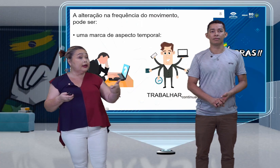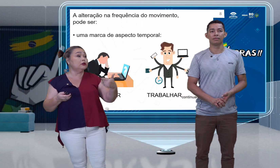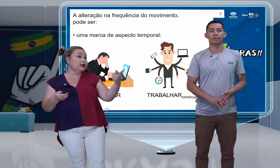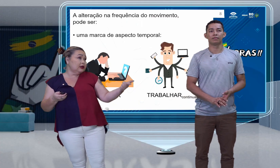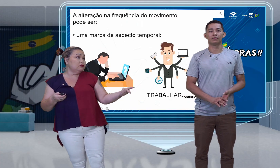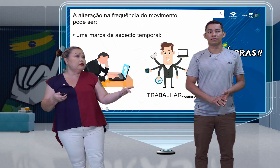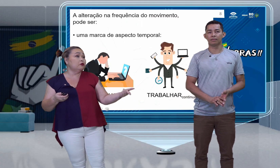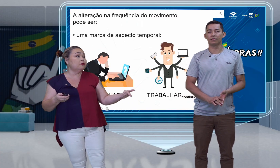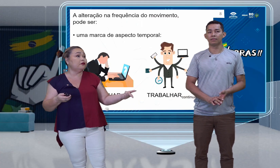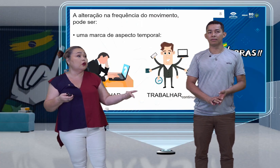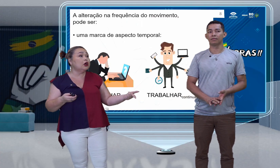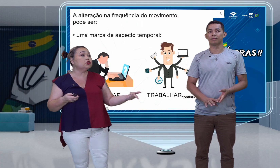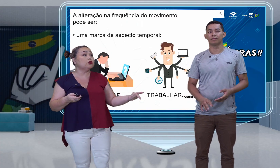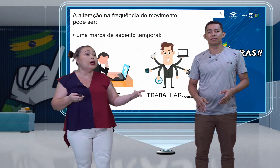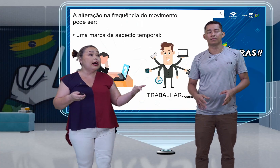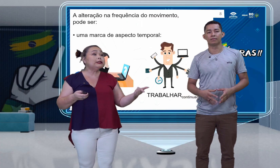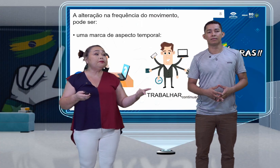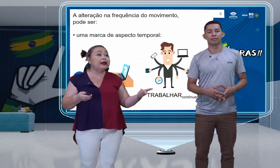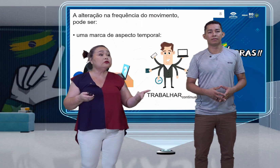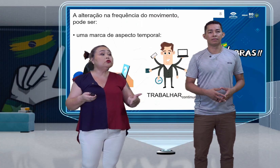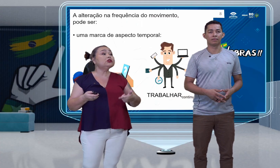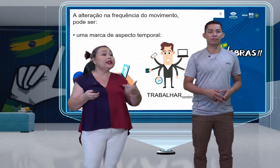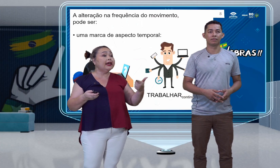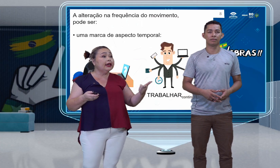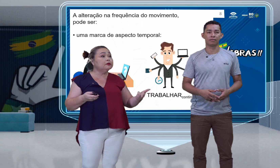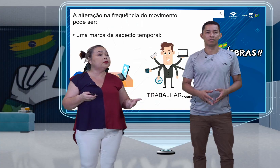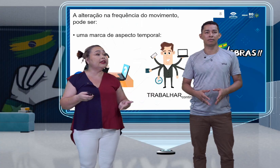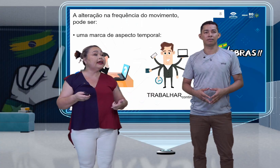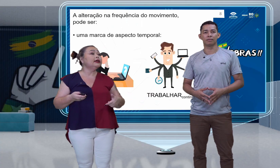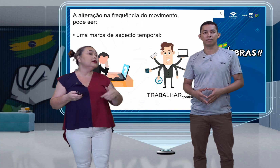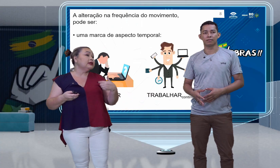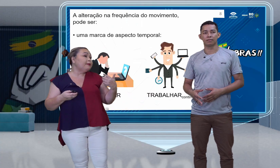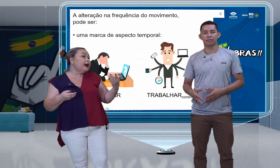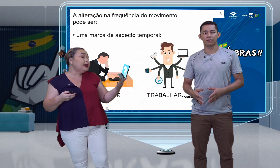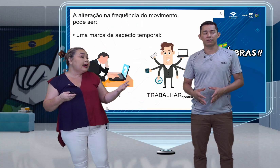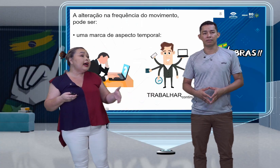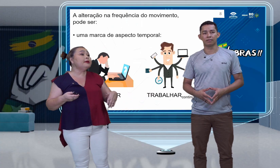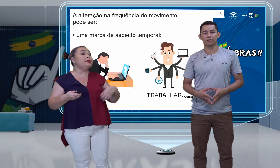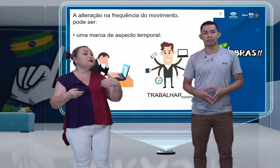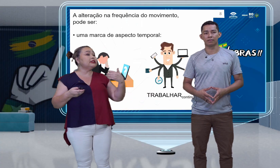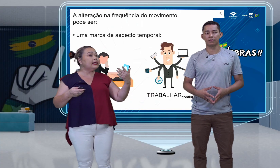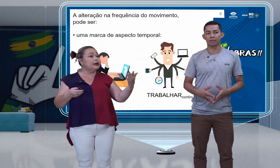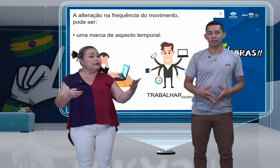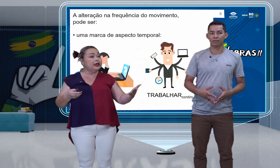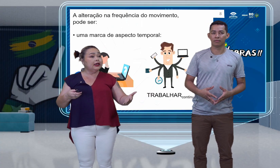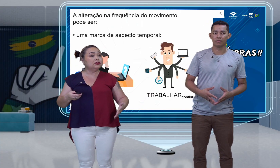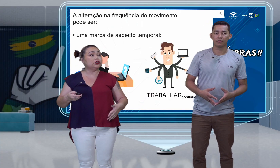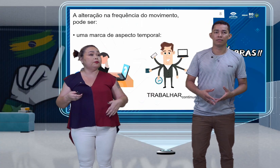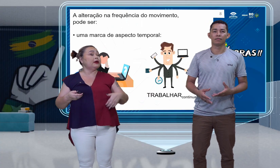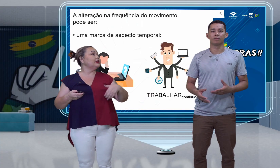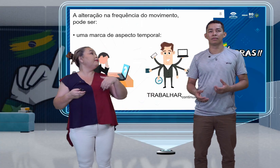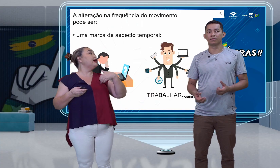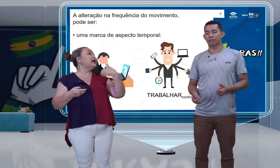marcando ainda no nível morfológico, aspecto de tempo, né? Trabalhar pausadamente,